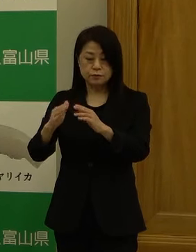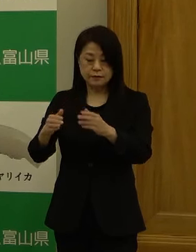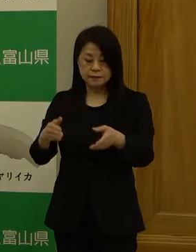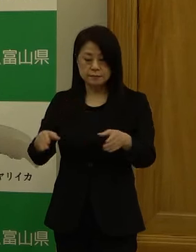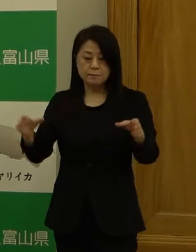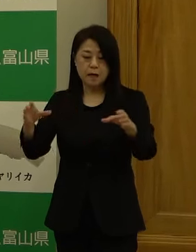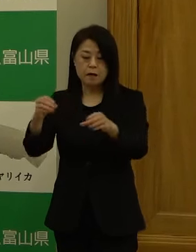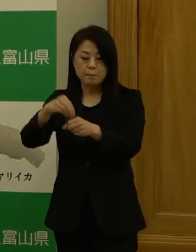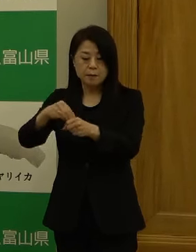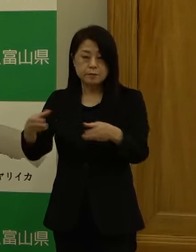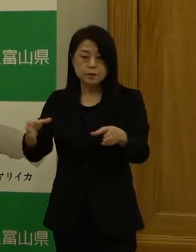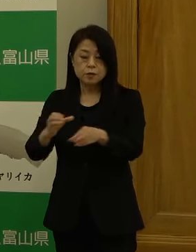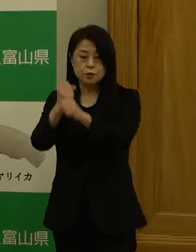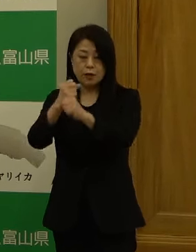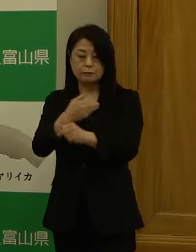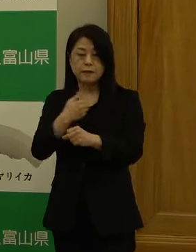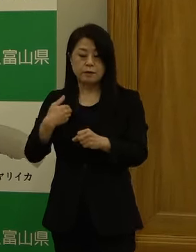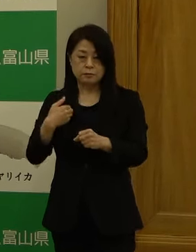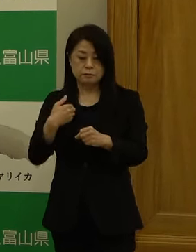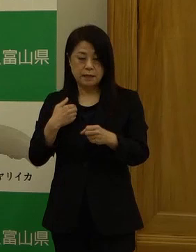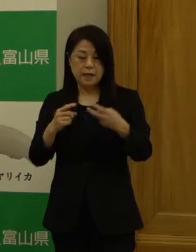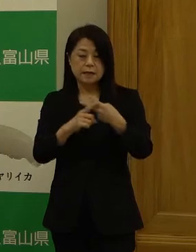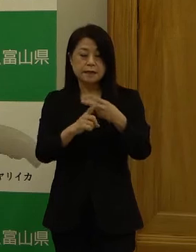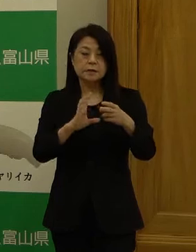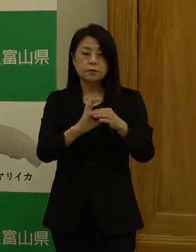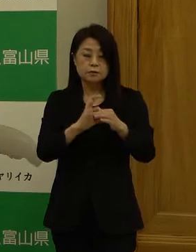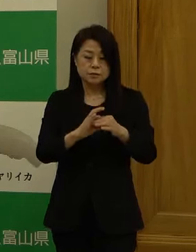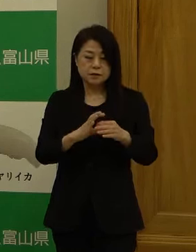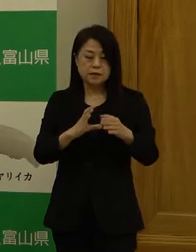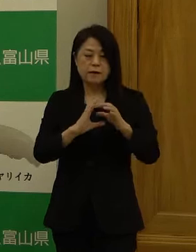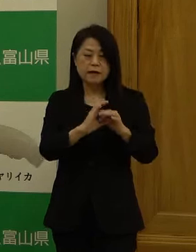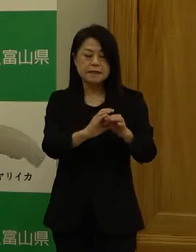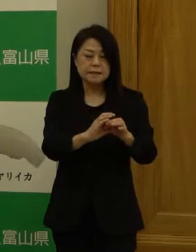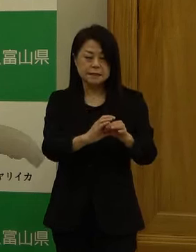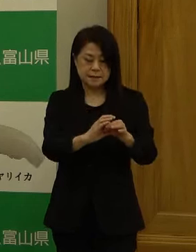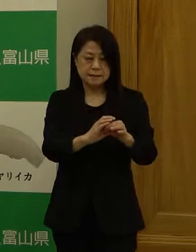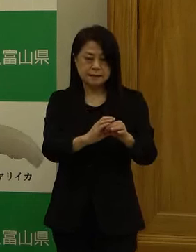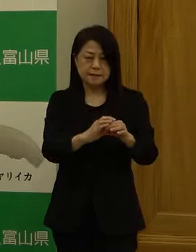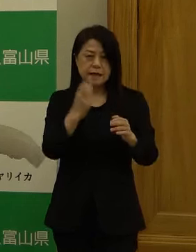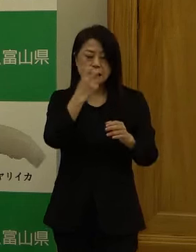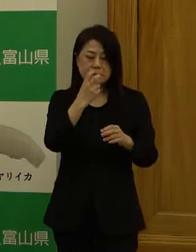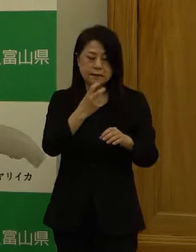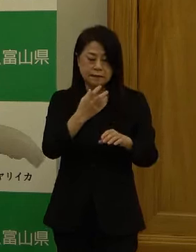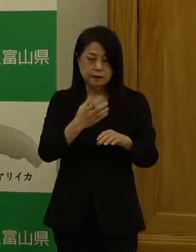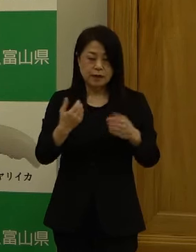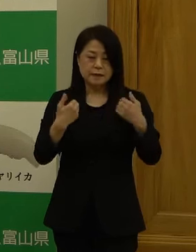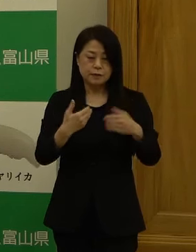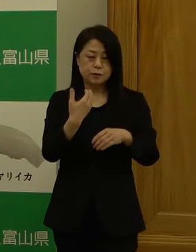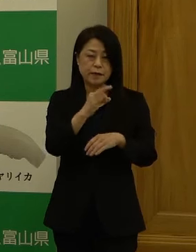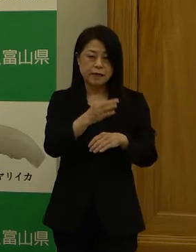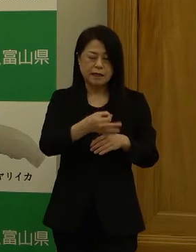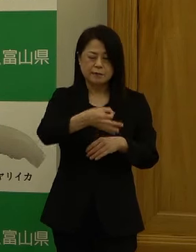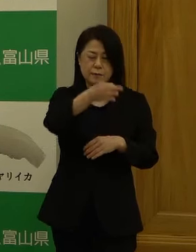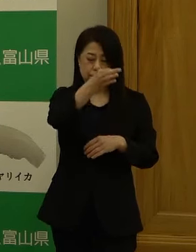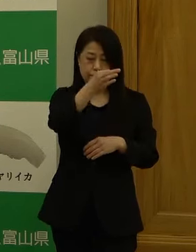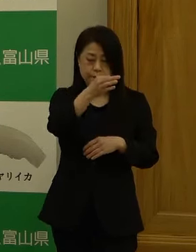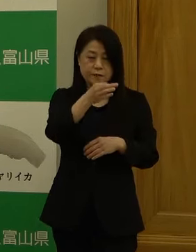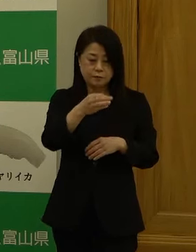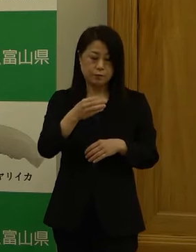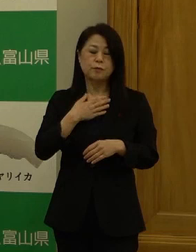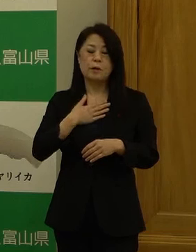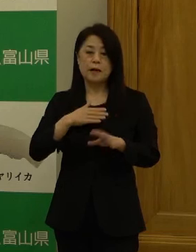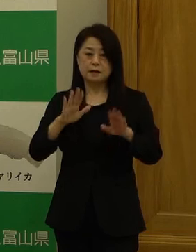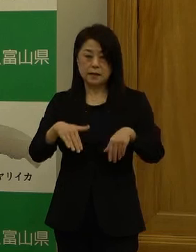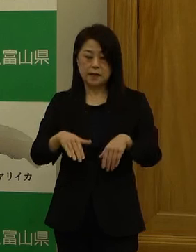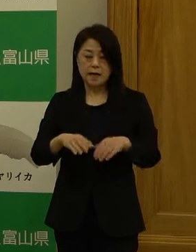設については老朽化が進み維持に必要な経費が将来ますます膨大になることが分かりました。よって県としては現在